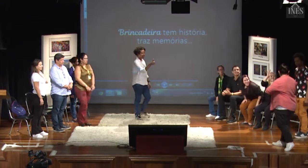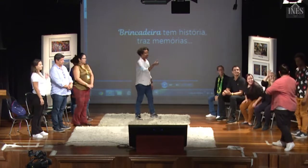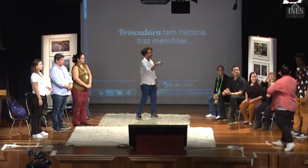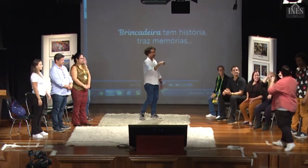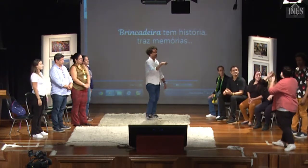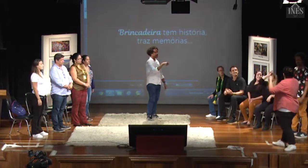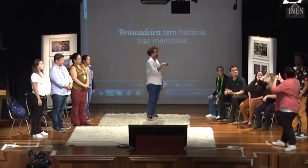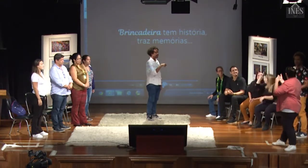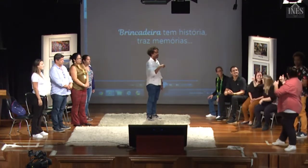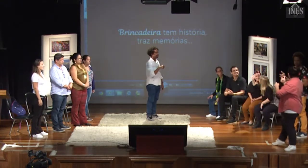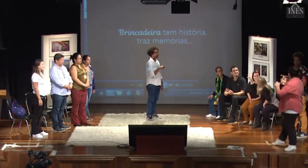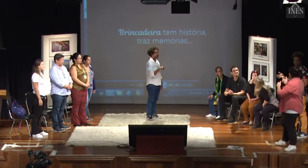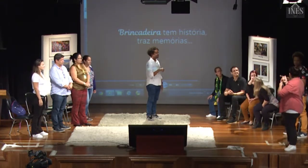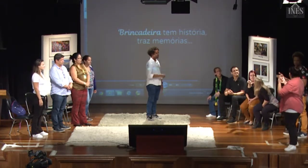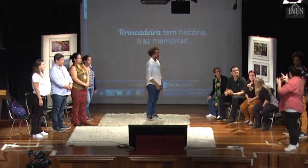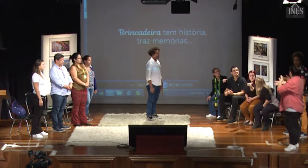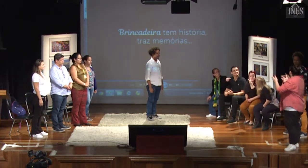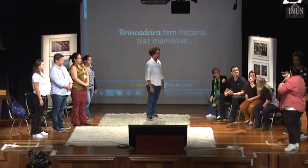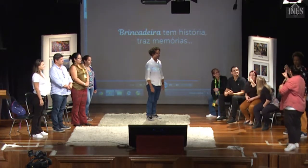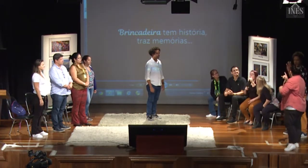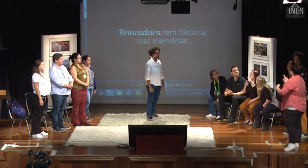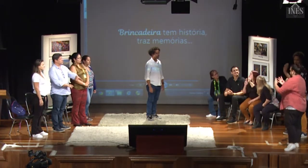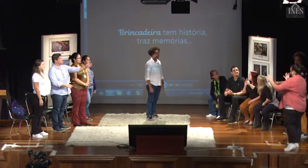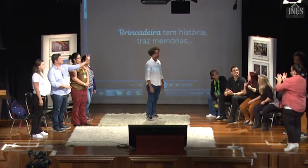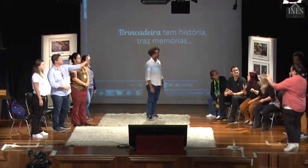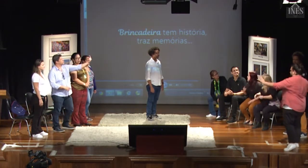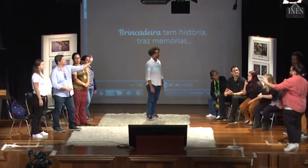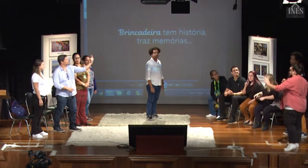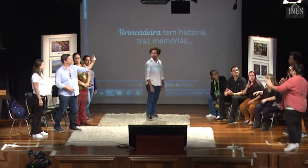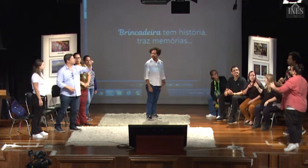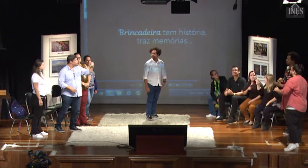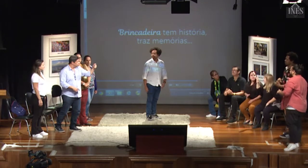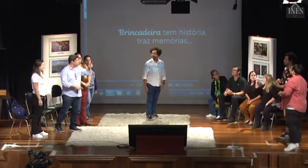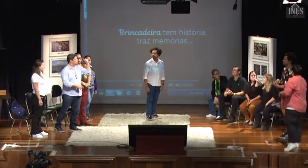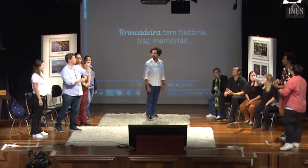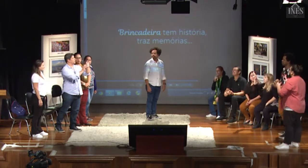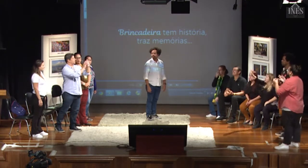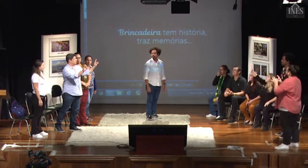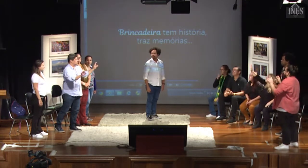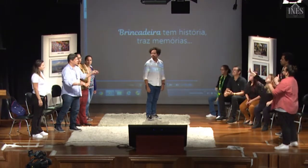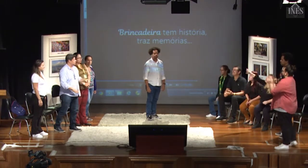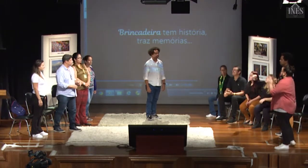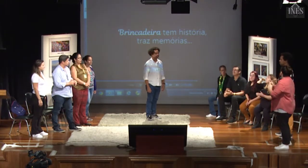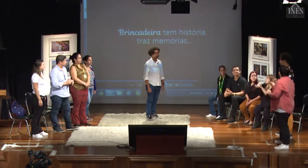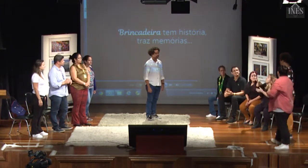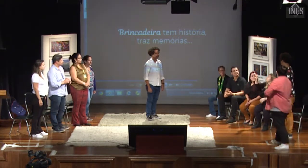terminar um pouquinho. Será que dá para mostrar o telefone sem fio rapidinho? Vamos fazer uma fila? Um sinal e uma frase,